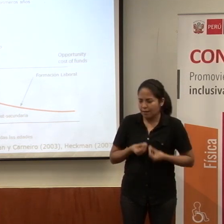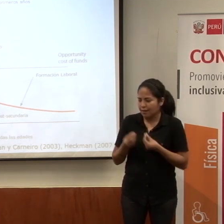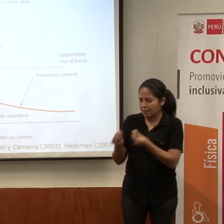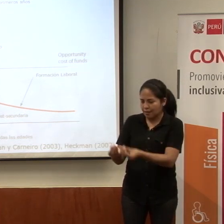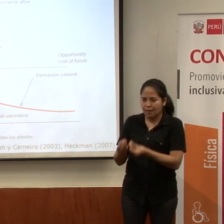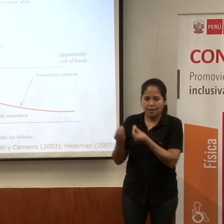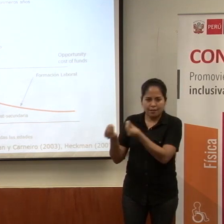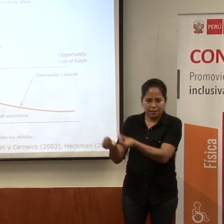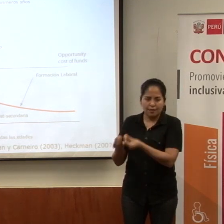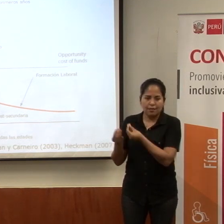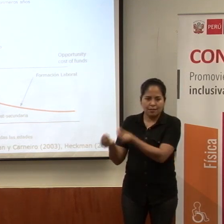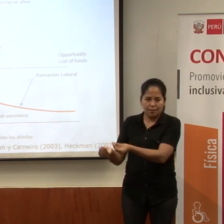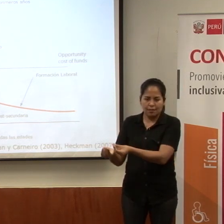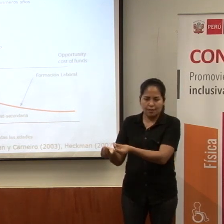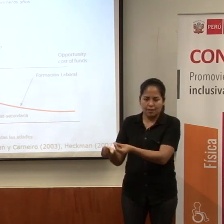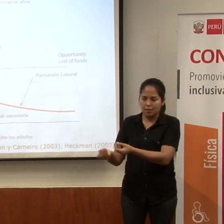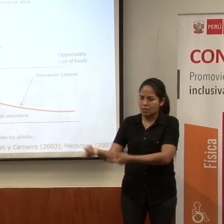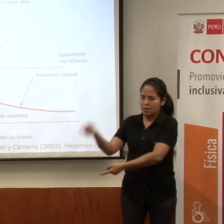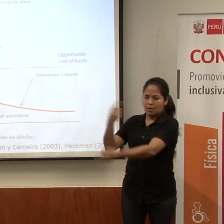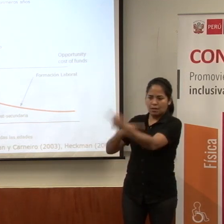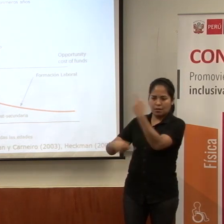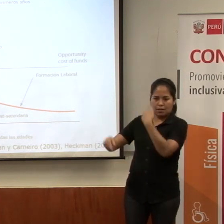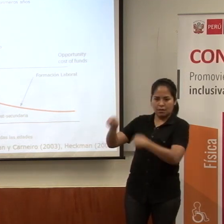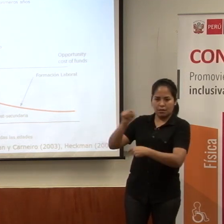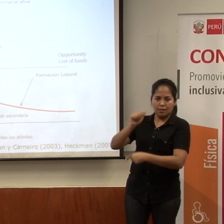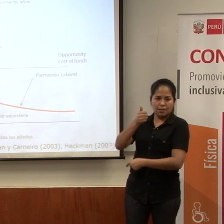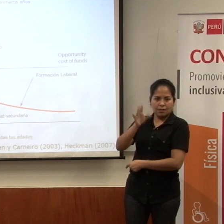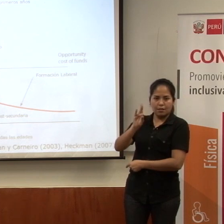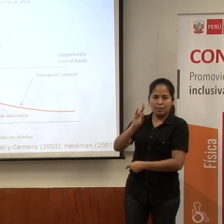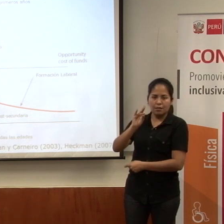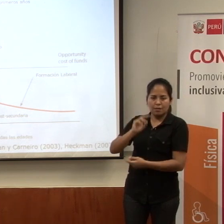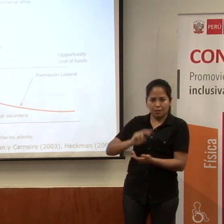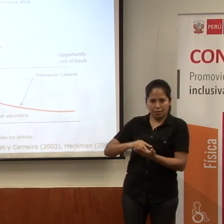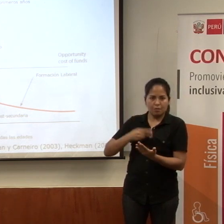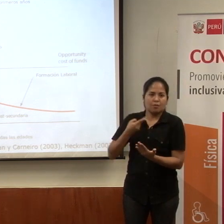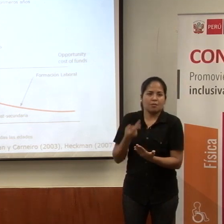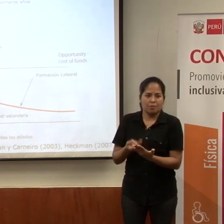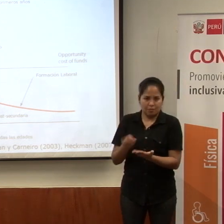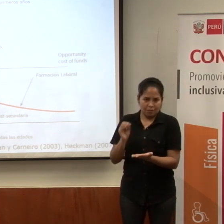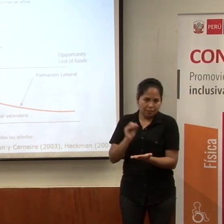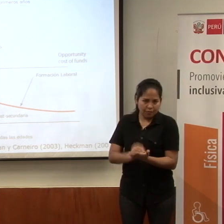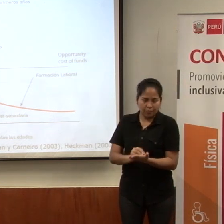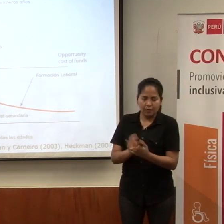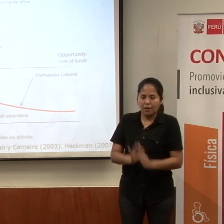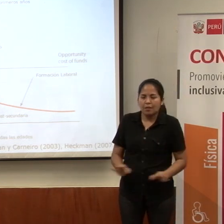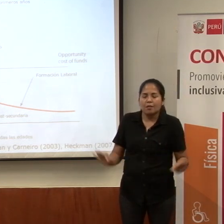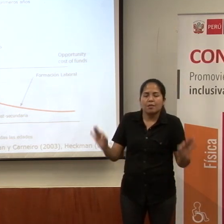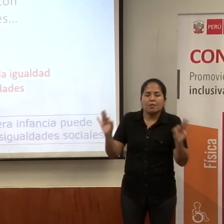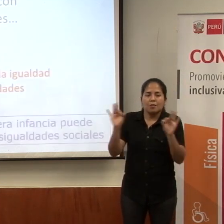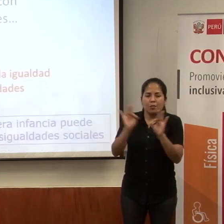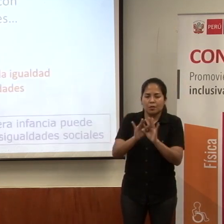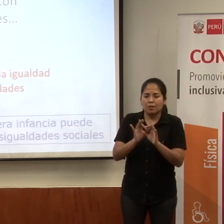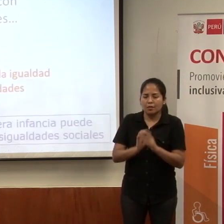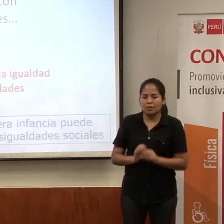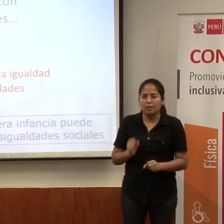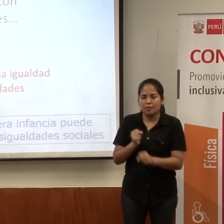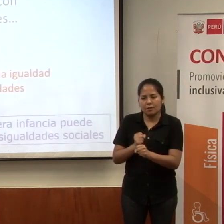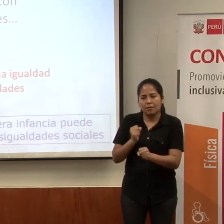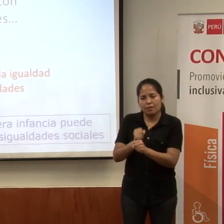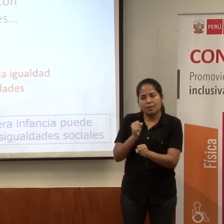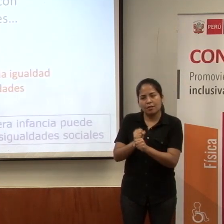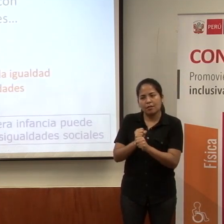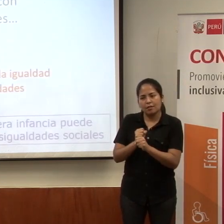obtener una rentabilidad de 17 veces a lo largo de la vida del niño. Entonces, de ahí la importancia de priorizar y trabajar